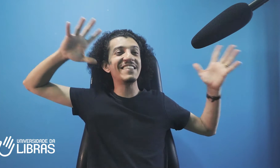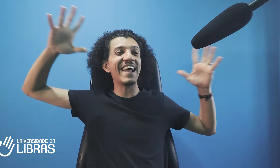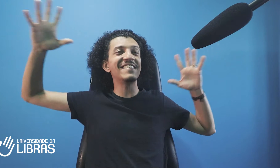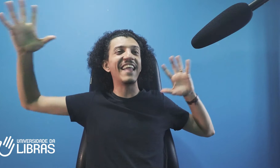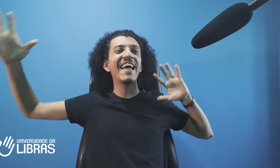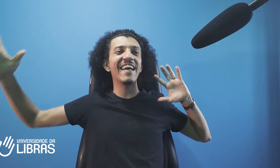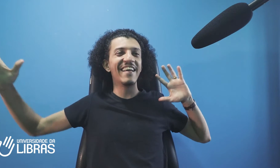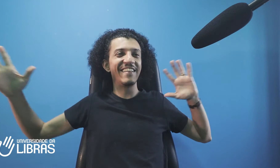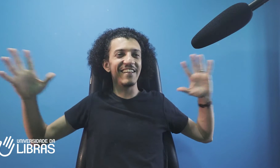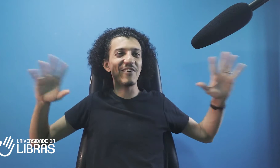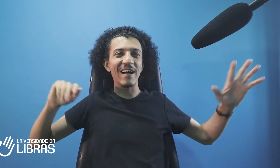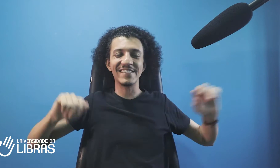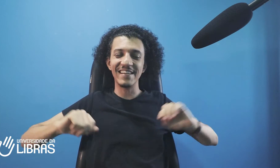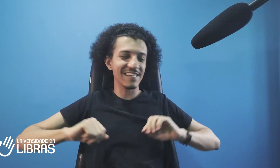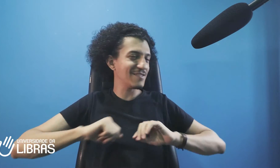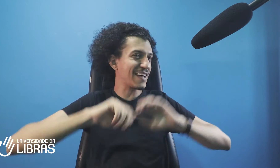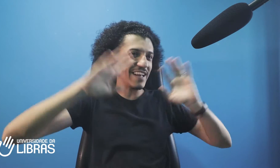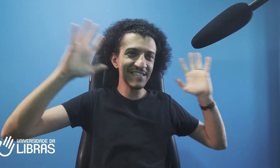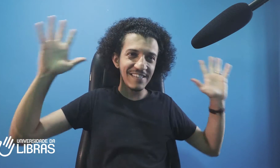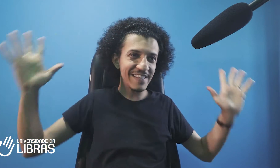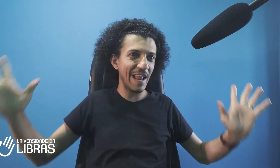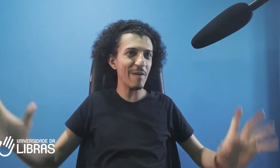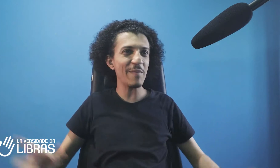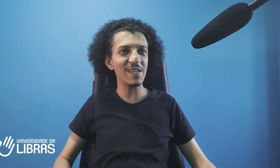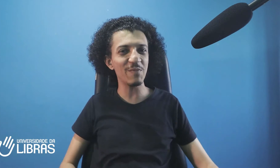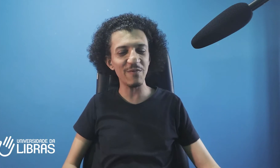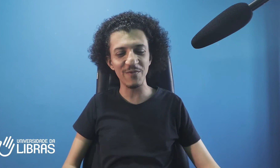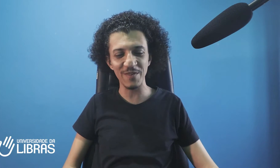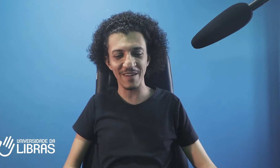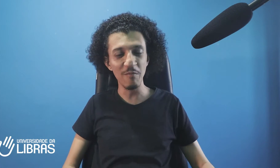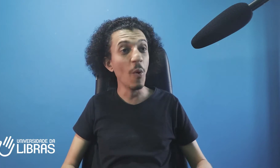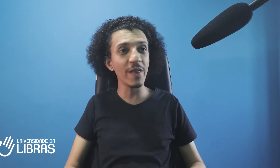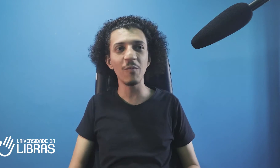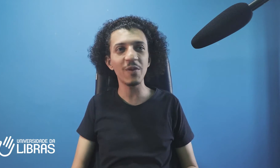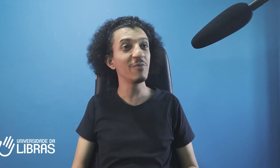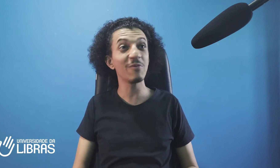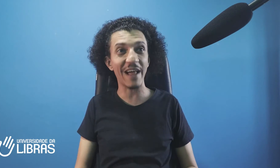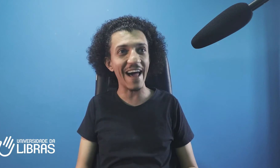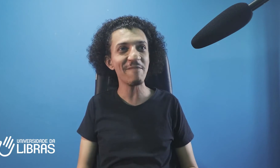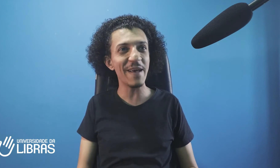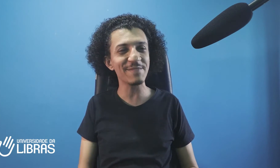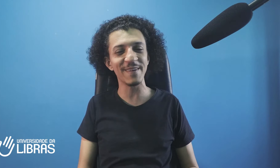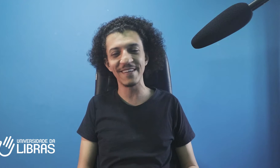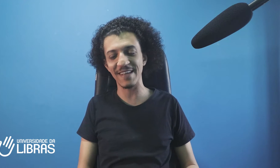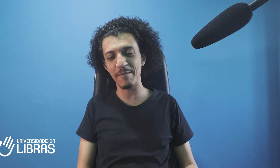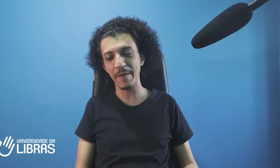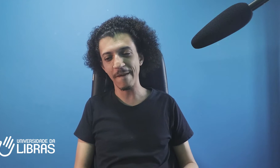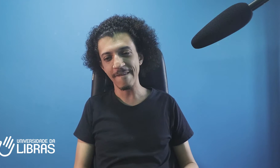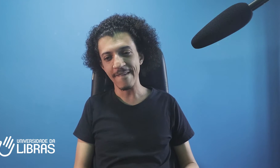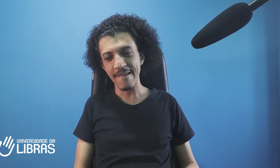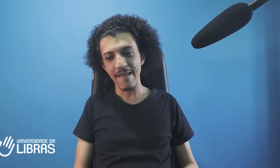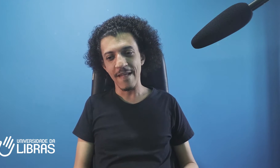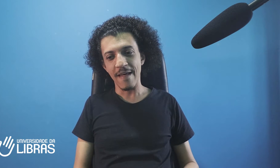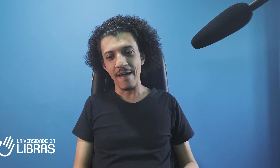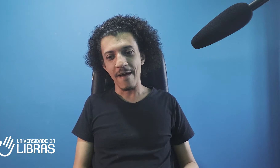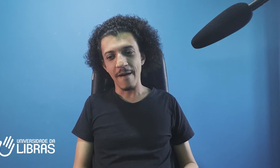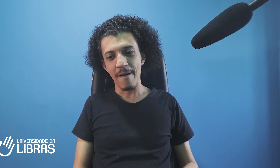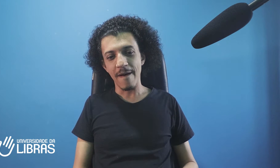é um negócio 3D entendeu a sinalização de caras extremamente profunda muito muito muito cara mesmo sabe Oi